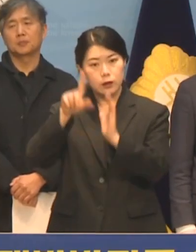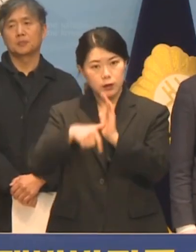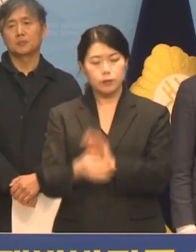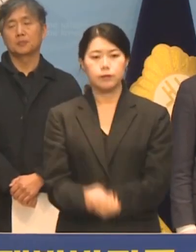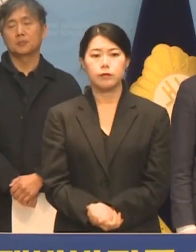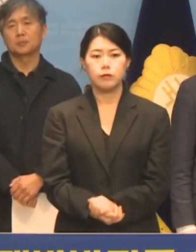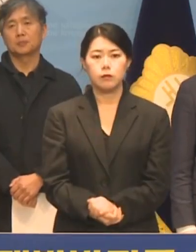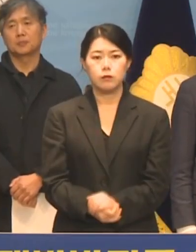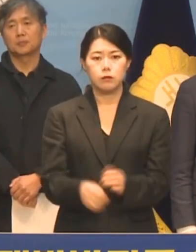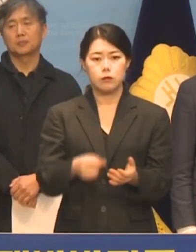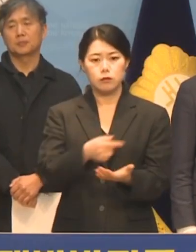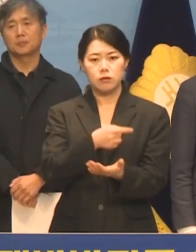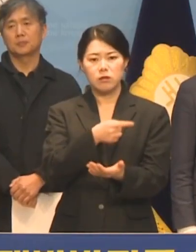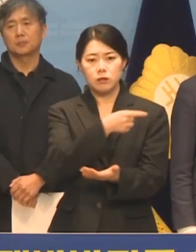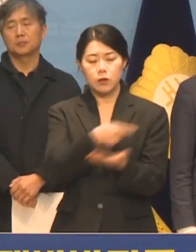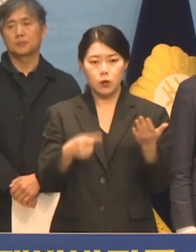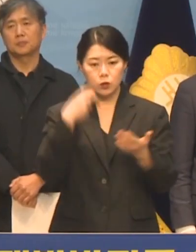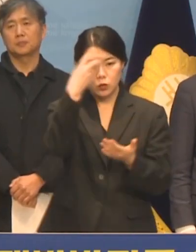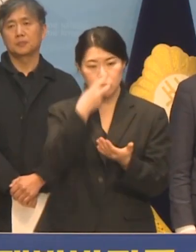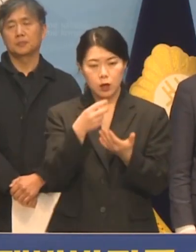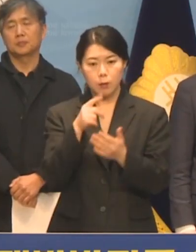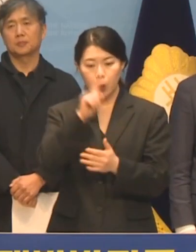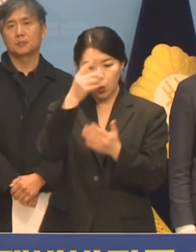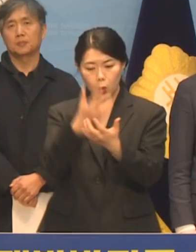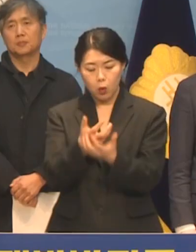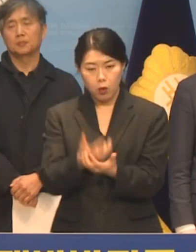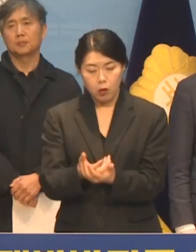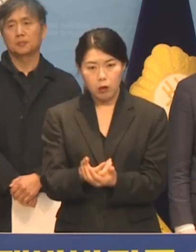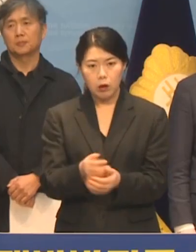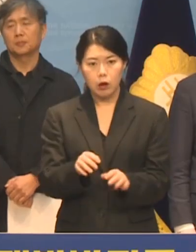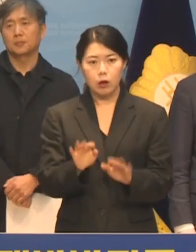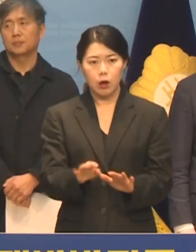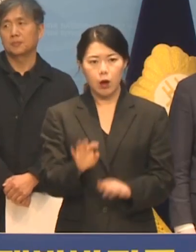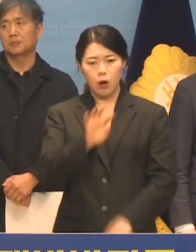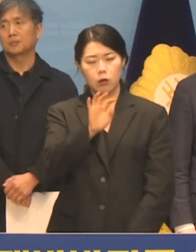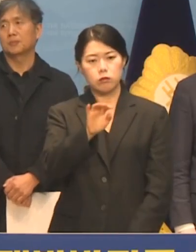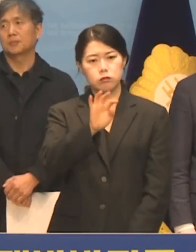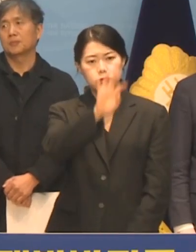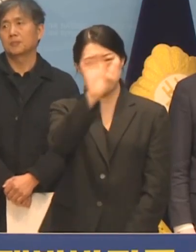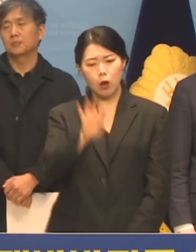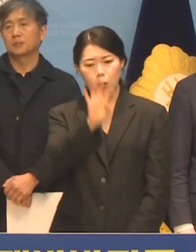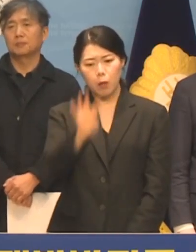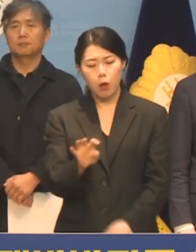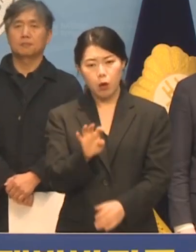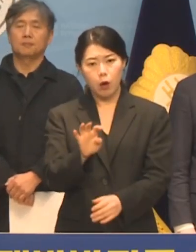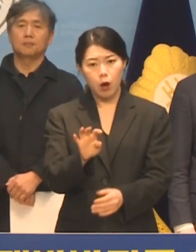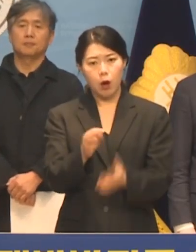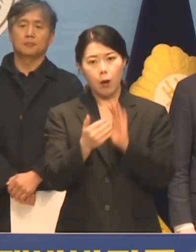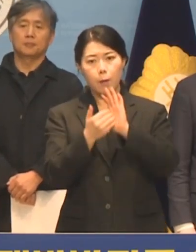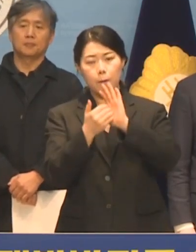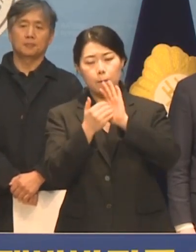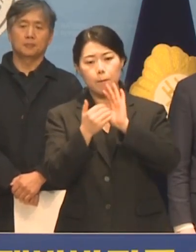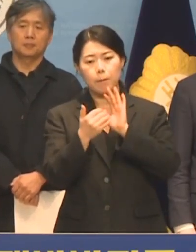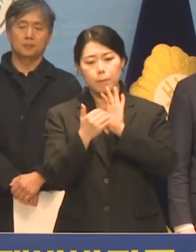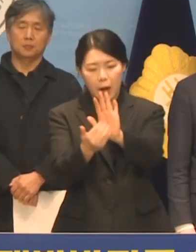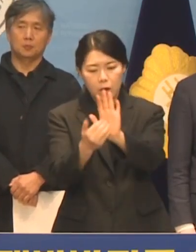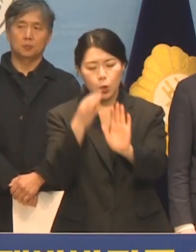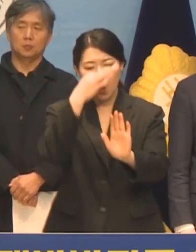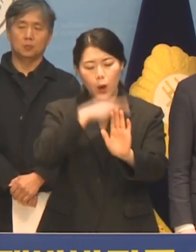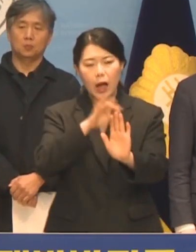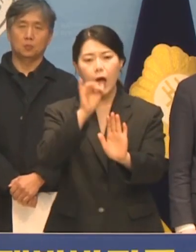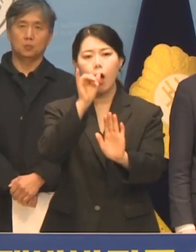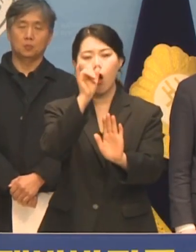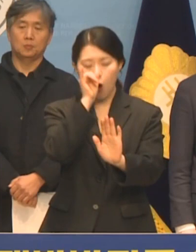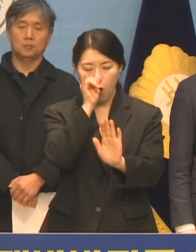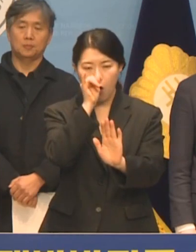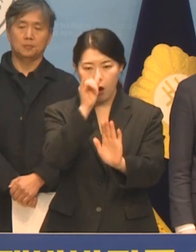조사에서도 재해조사 보고서 공개가 중대재해의 반복적 발생을 예방하는 효과가 있을